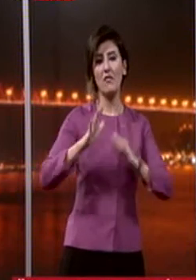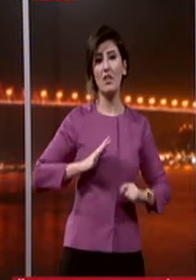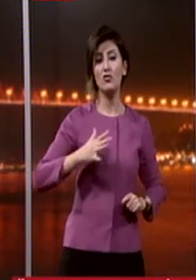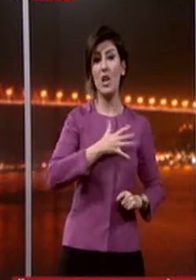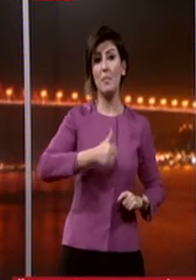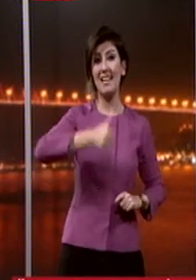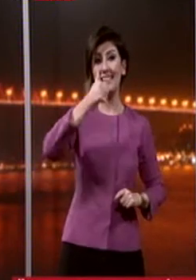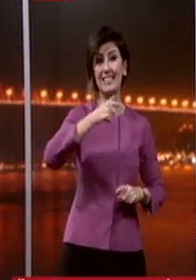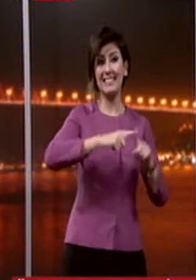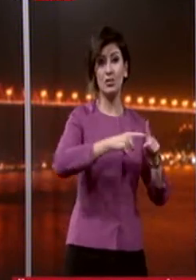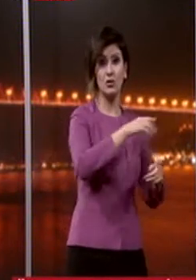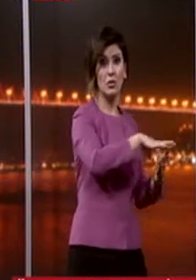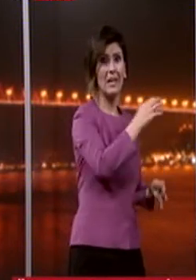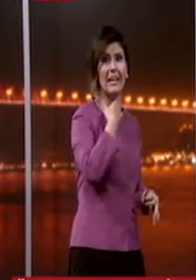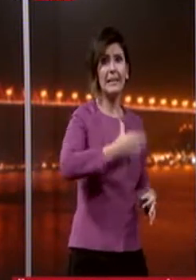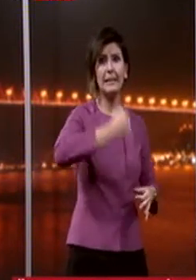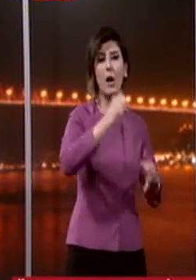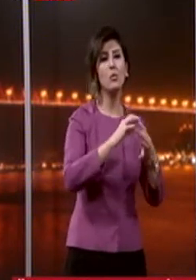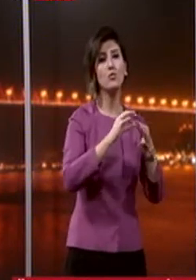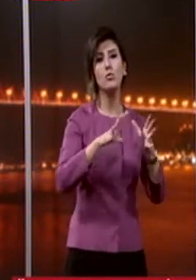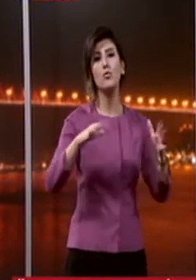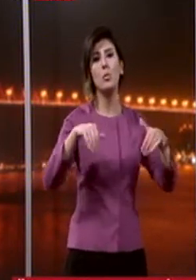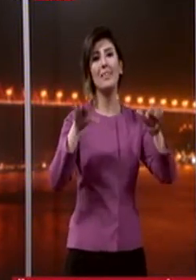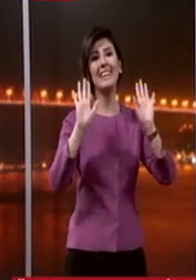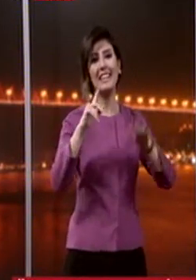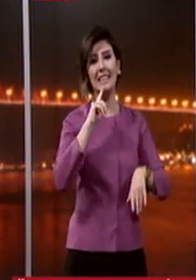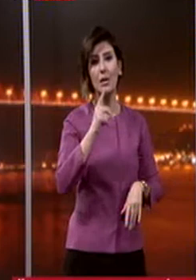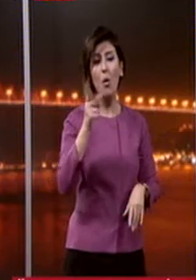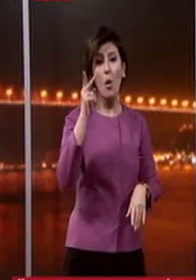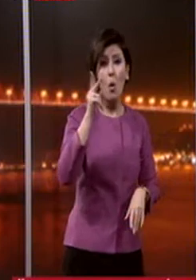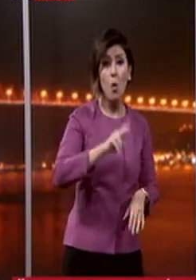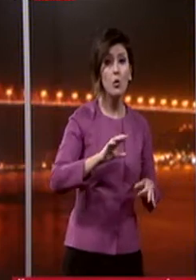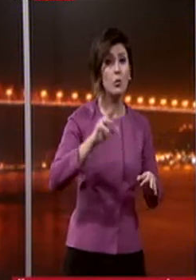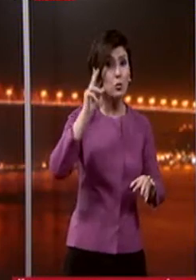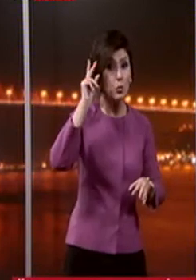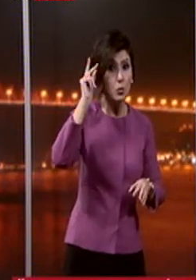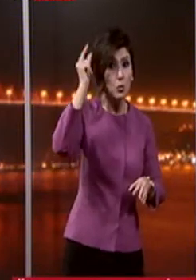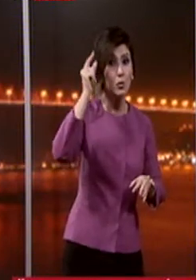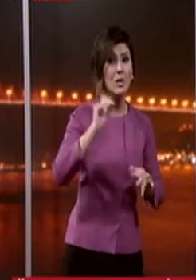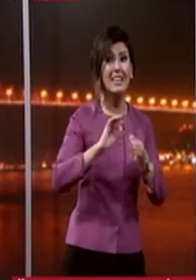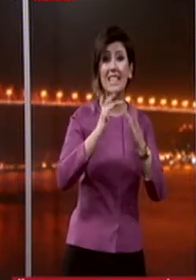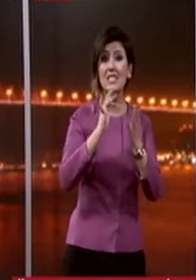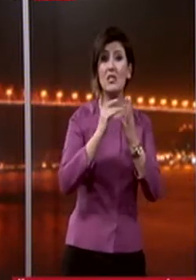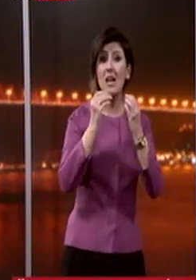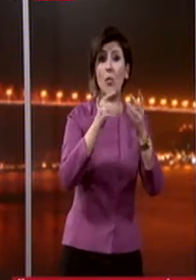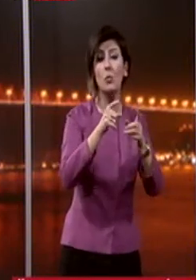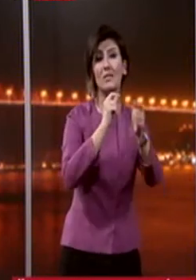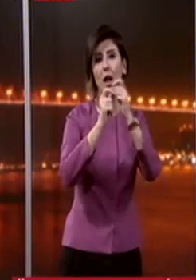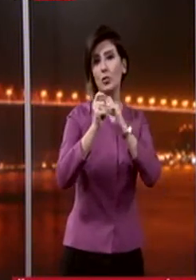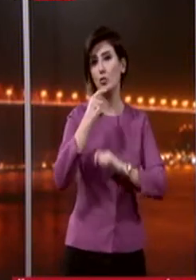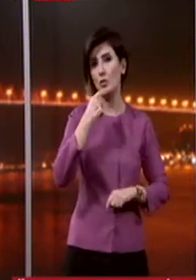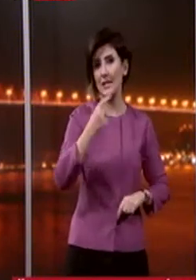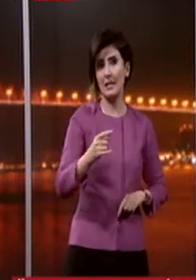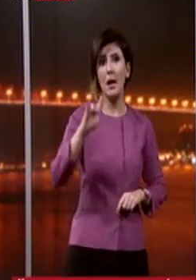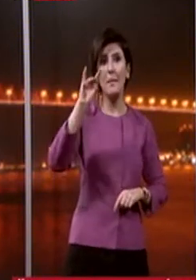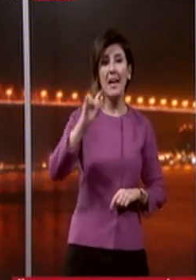lideri Kemal Kılıçdaroğlu, idamın çözüm olmadığını savundu, ölümü unuttuk, nasıl ceza vereceğiz onu tartışıyoruz dedi.